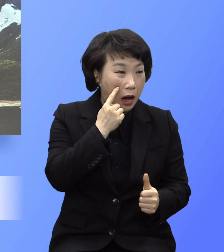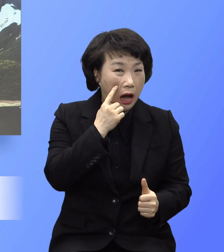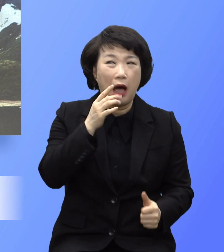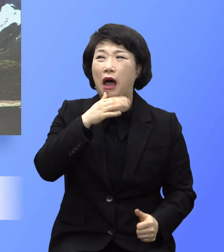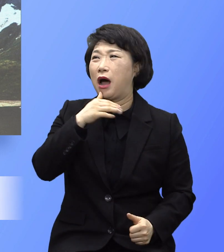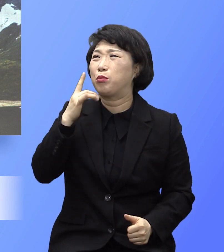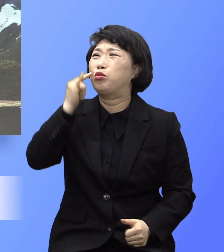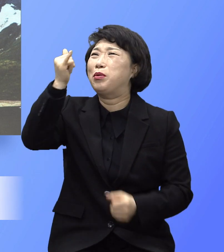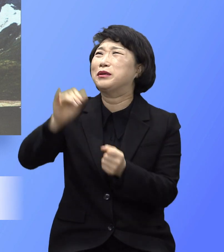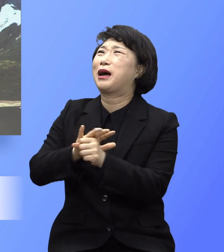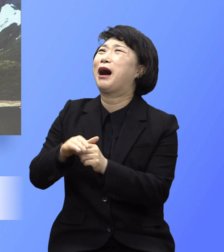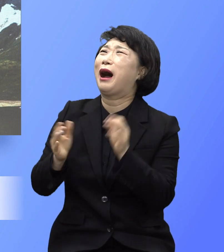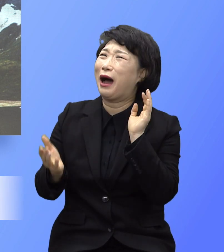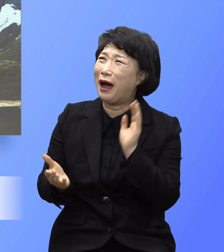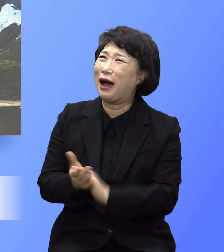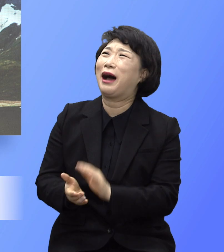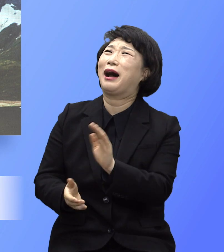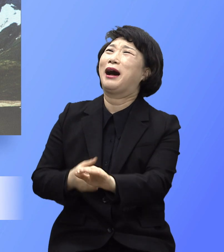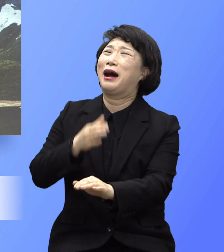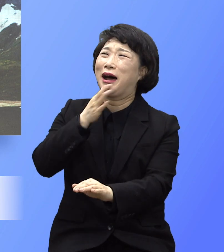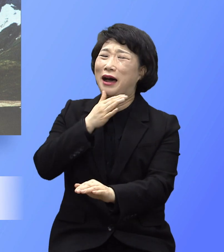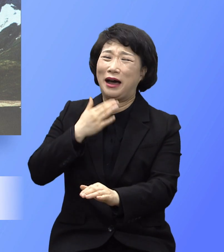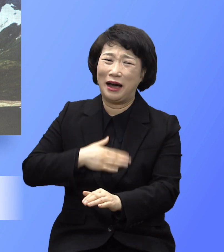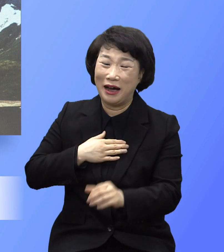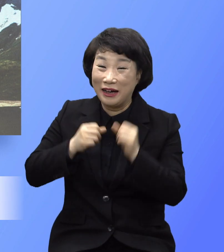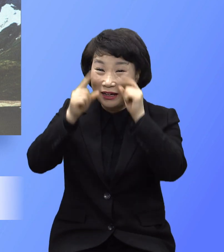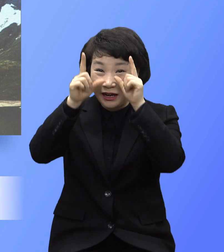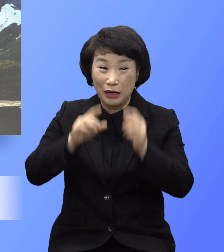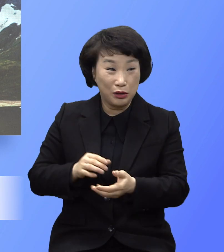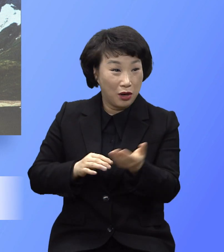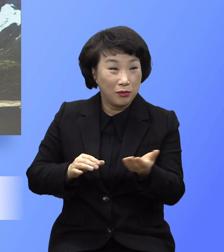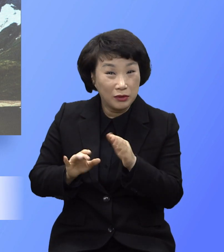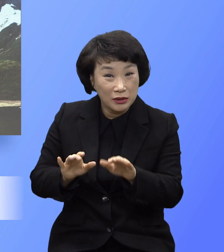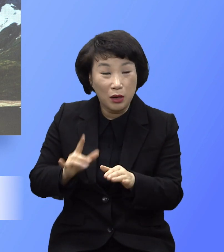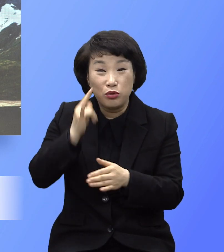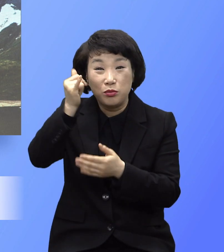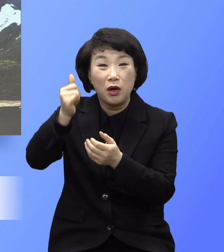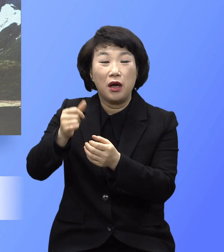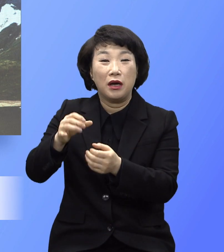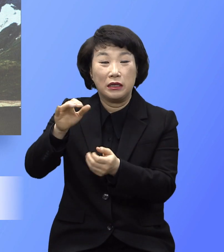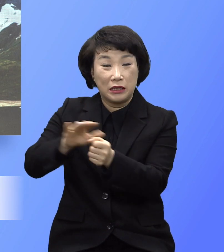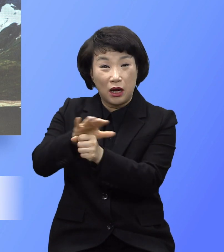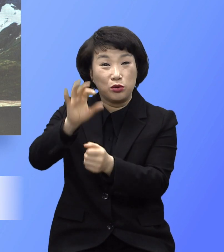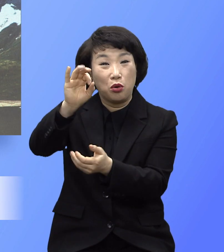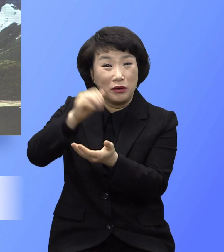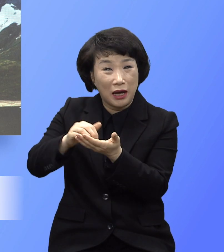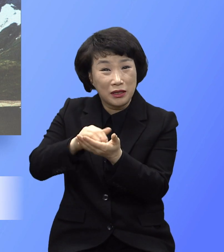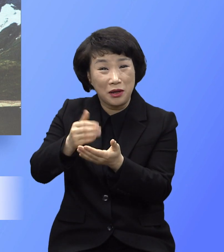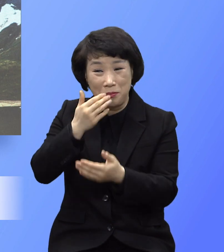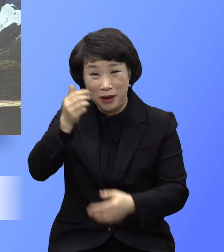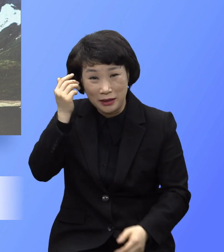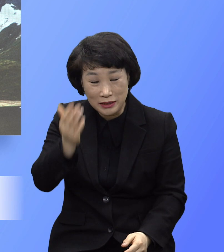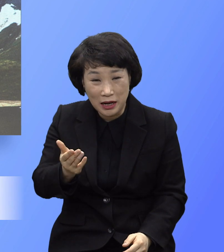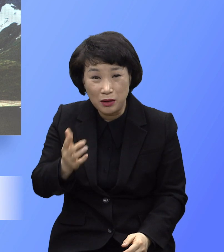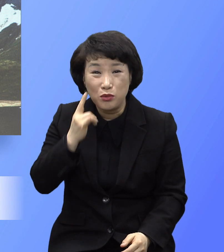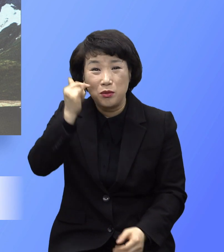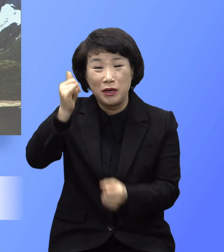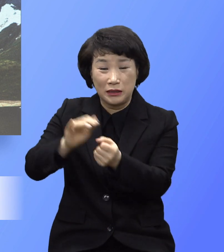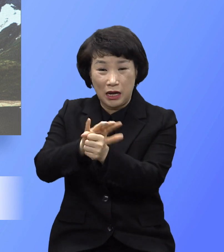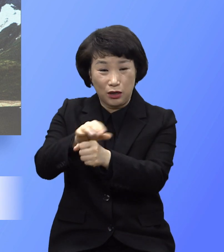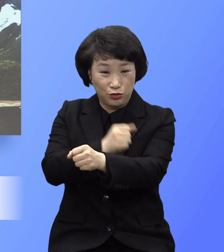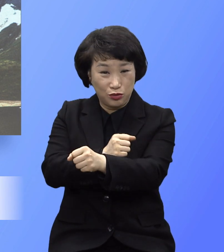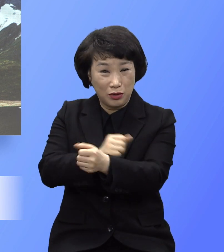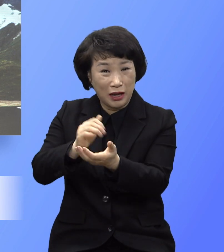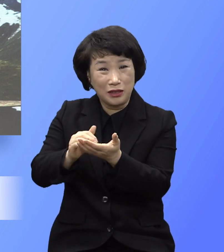알지요. 돈으로 계산이 되겠습니까? 어떤 수으로 계산이 되겠습니까?